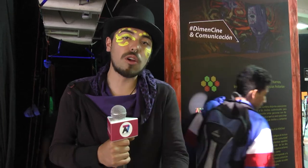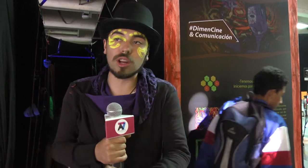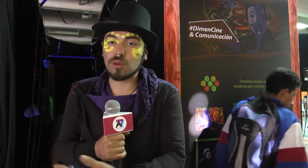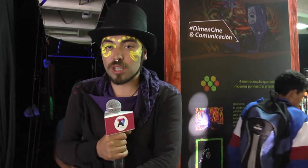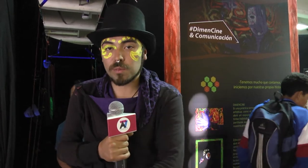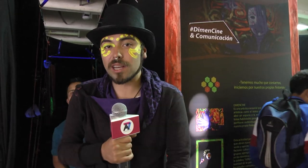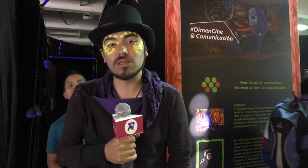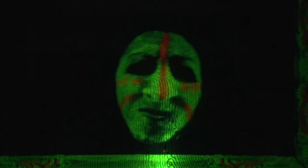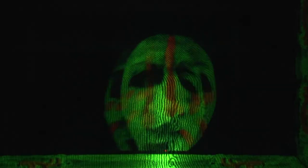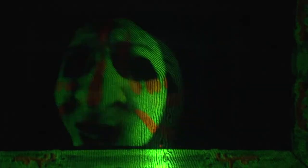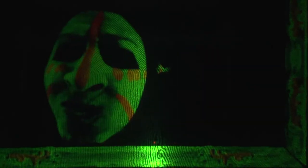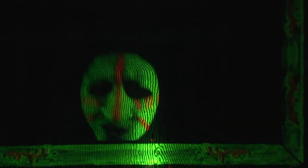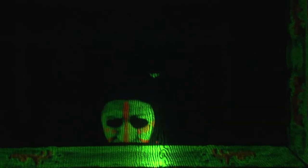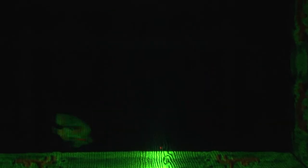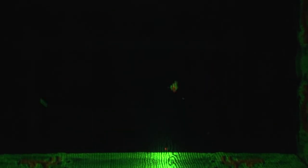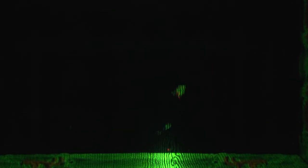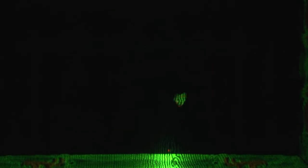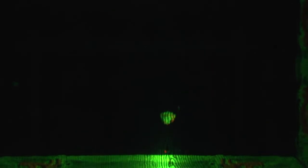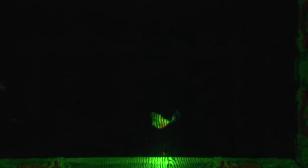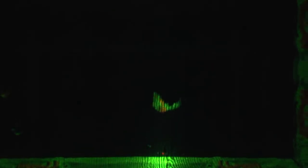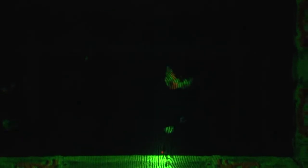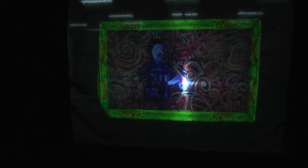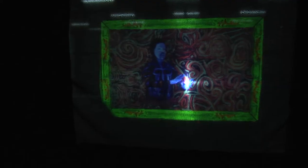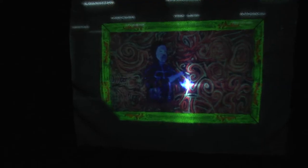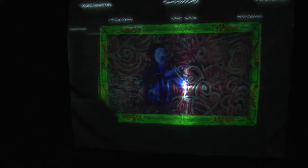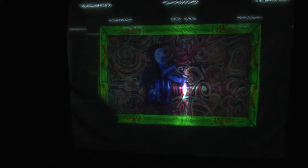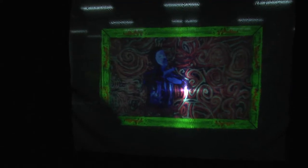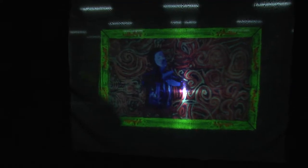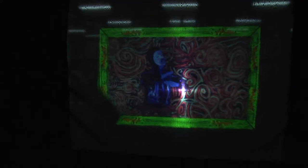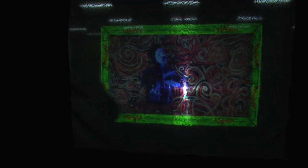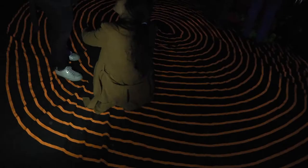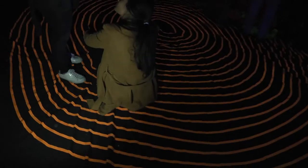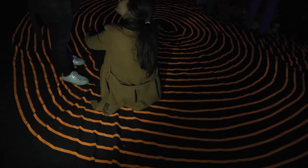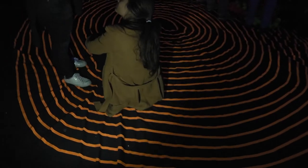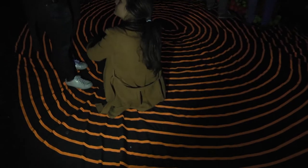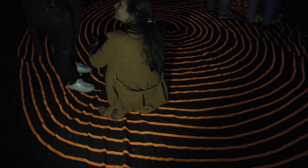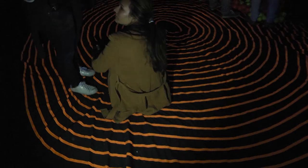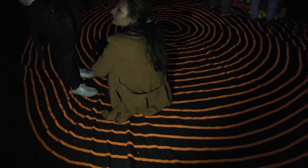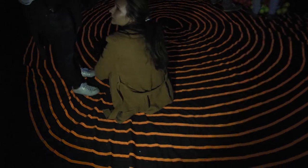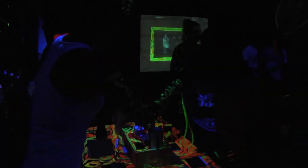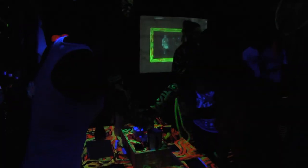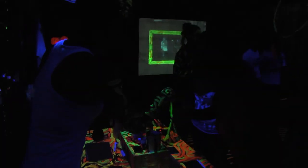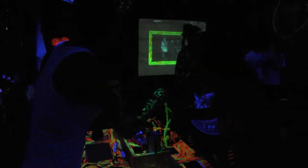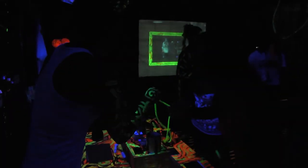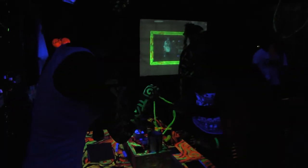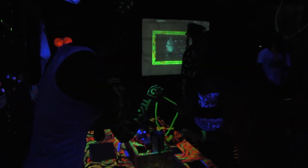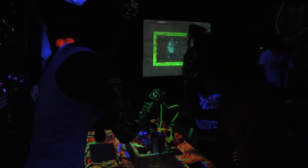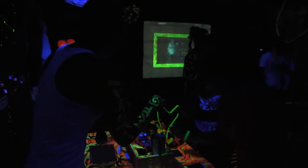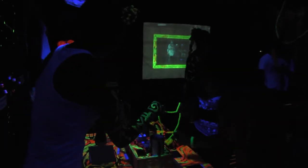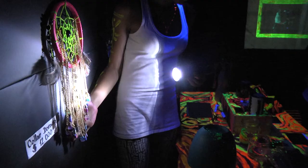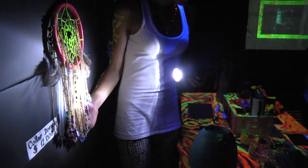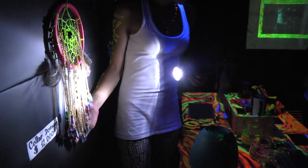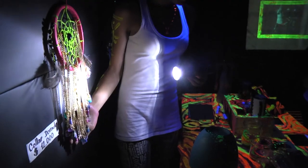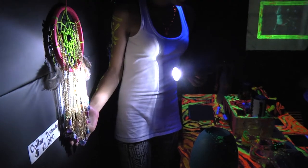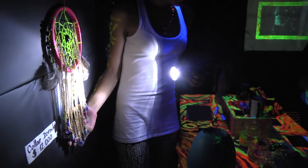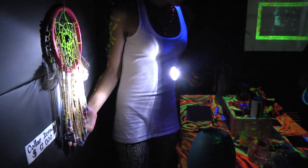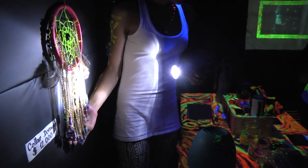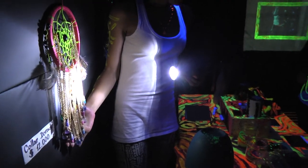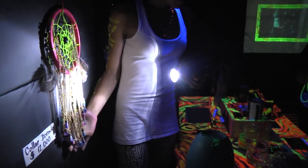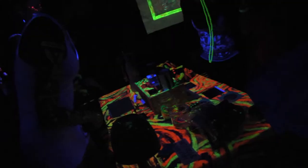abrieron un espacio similar al que hacemos cuando creamos nuestros talleres. Es necesaria la sensibilización, necesario que Dimencine de verdad